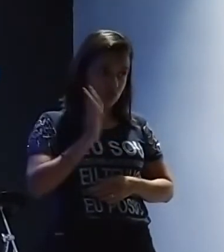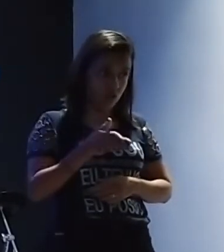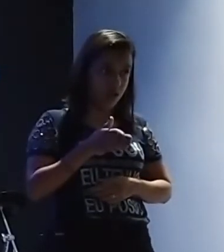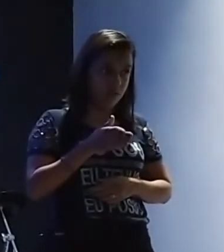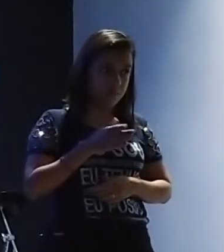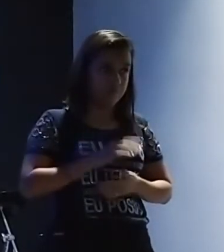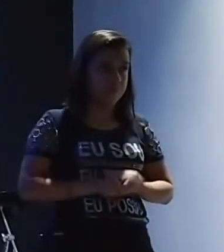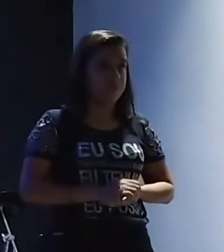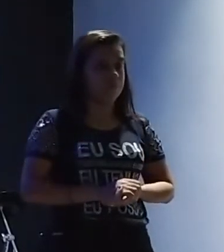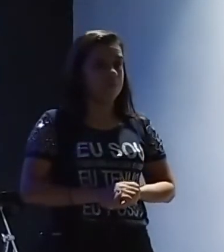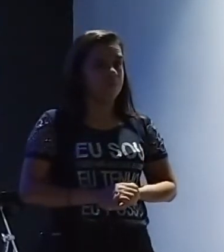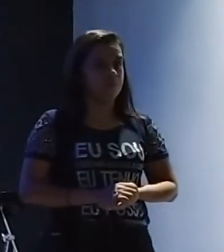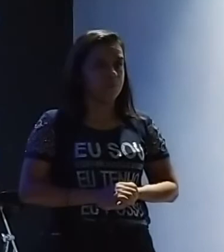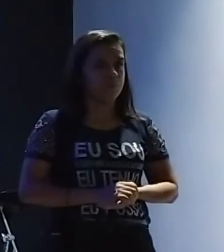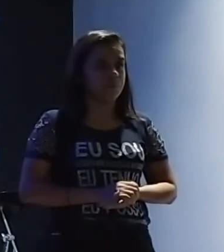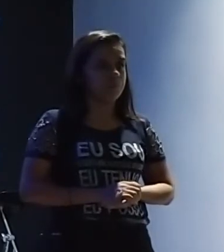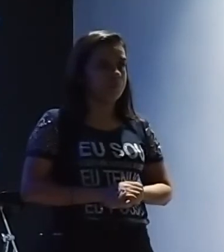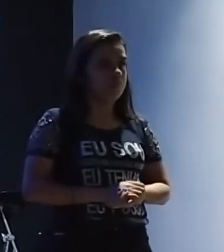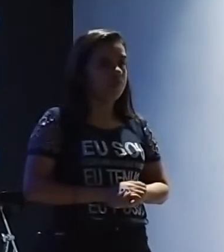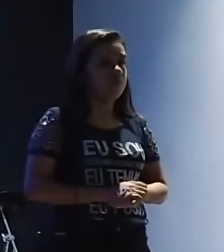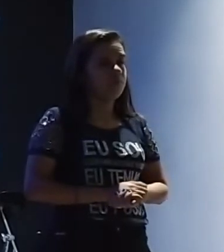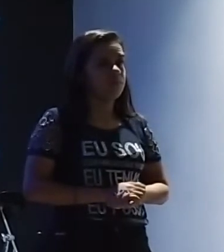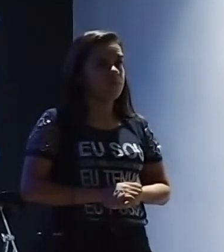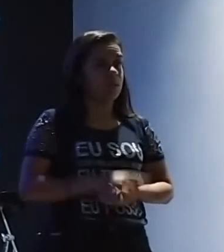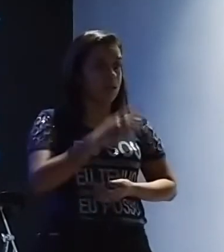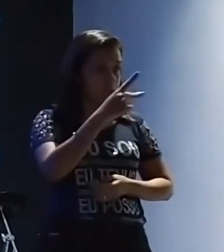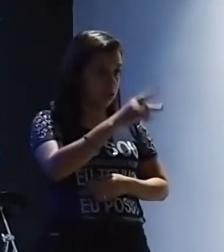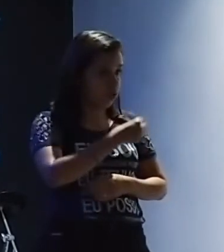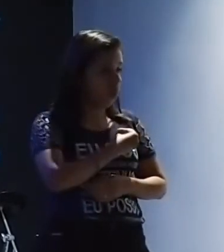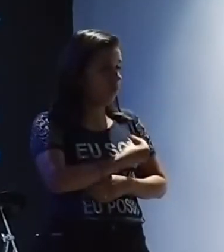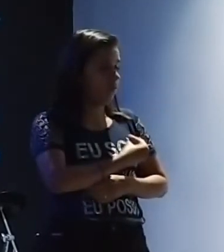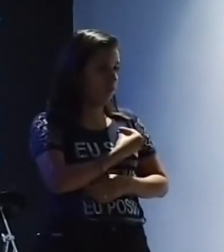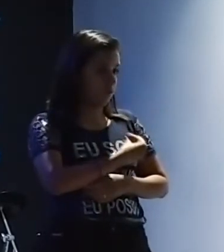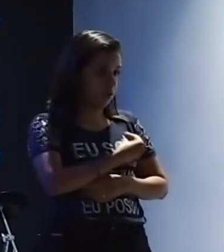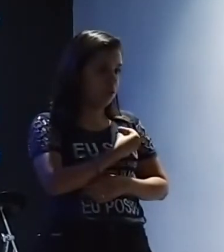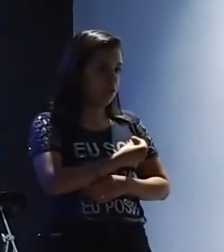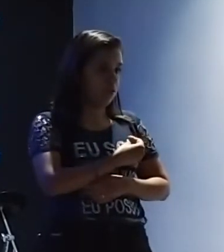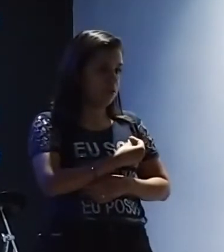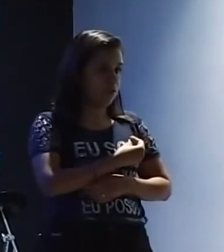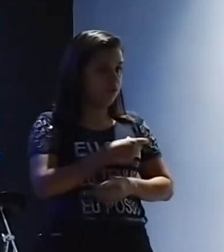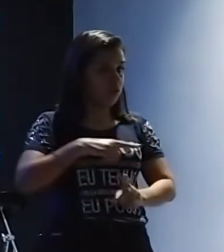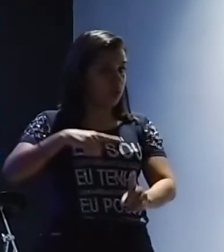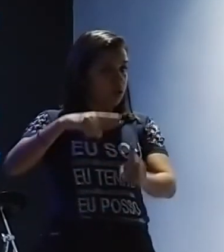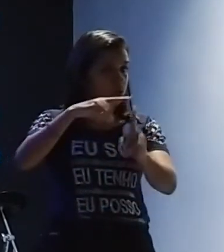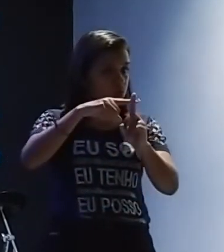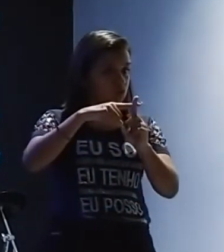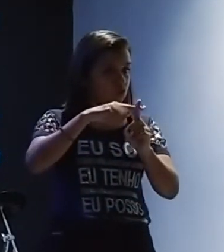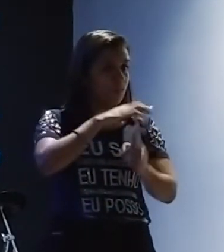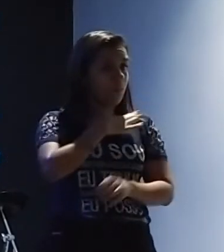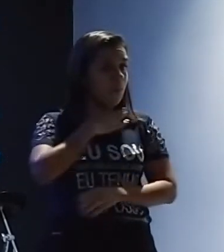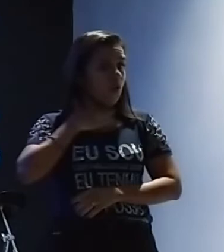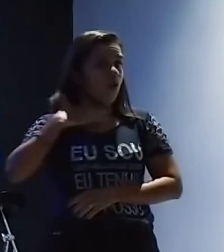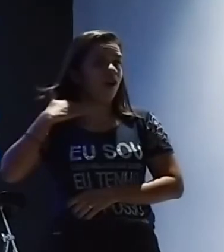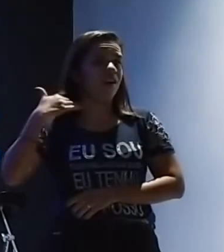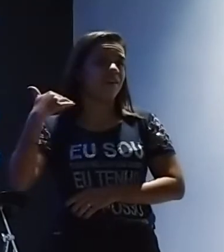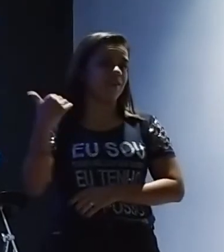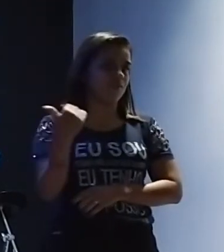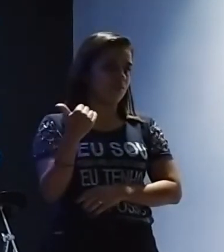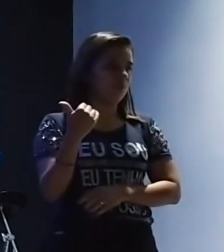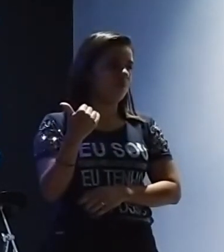Ele deu em direção a você foi com a cruz dele nas costas